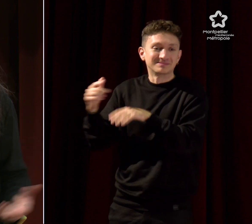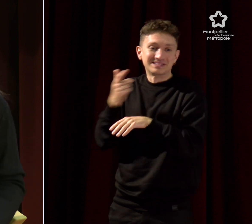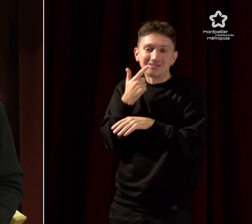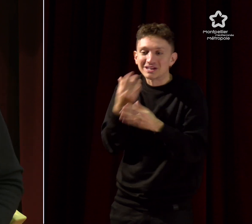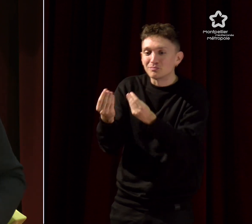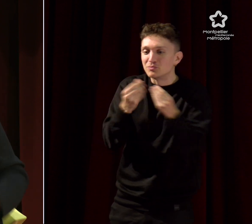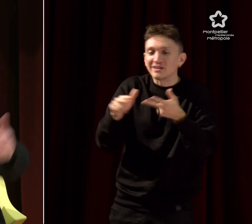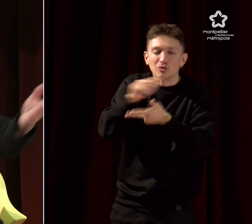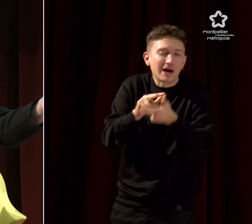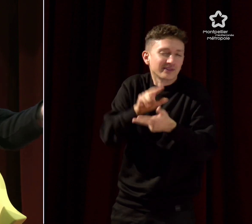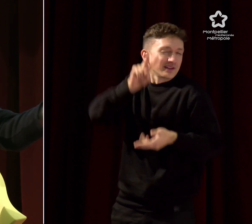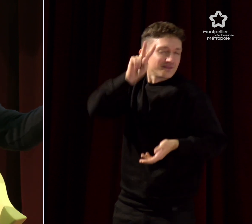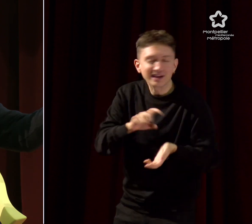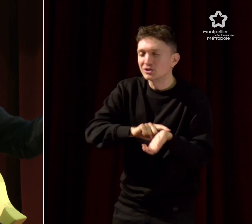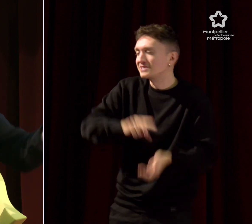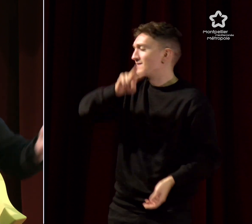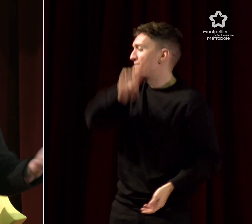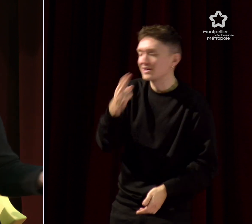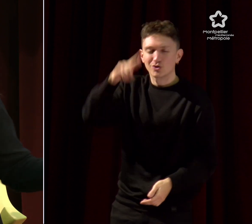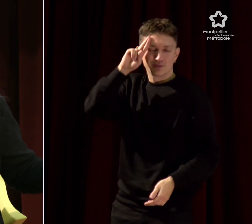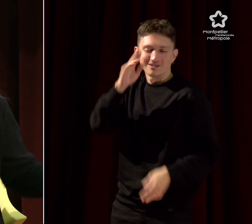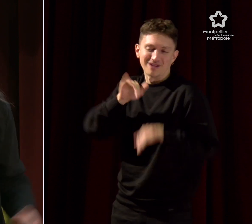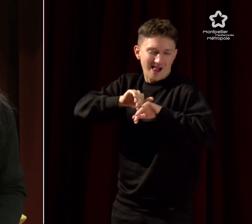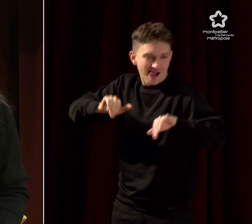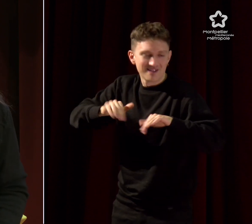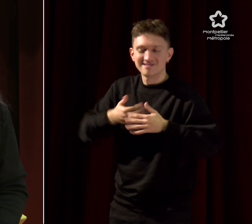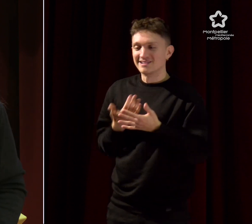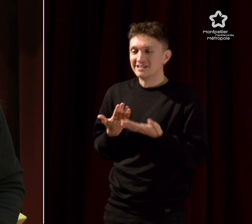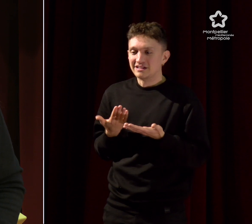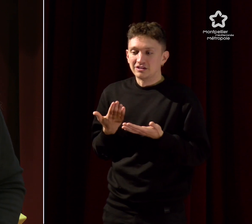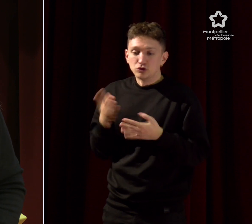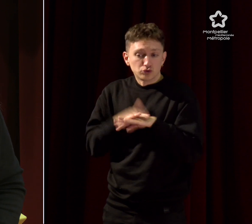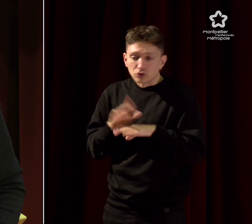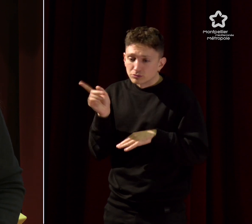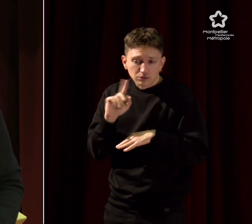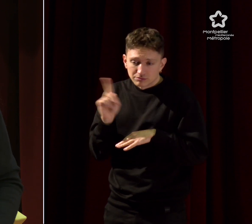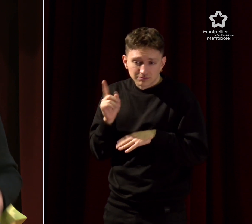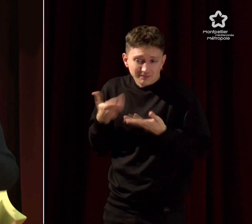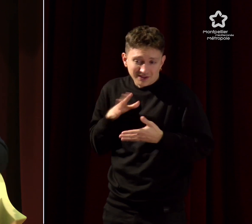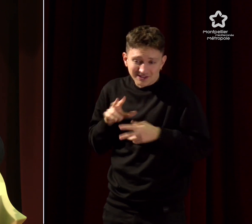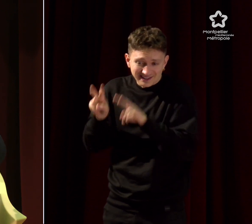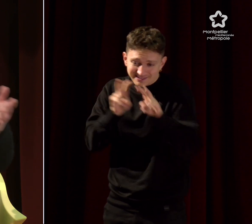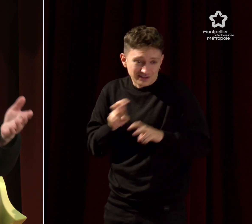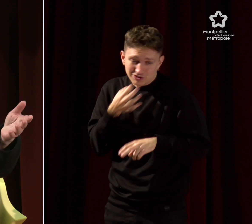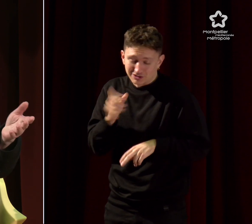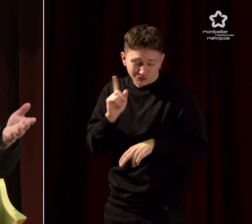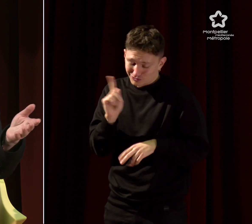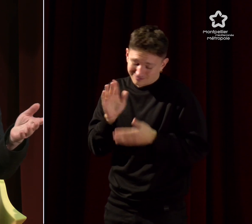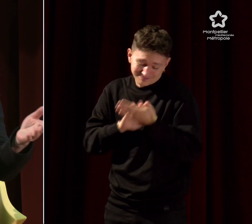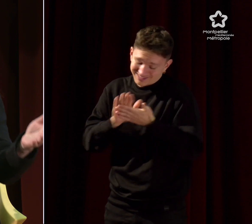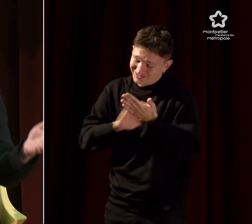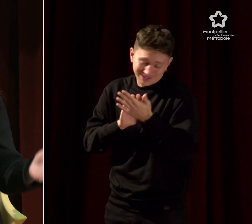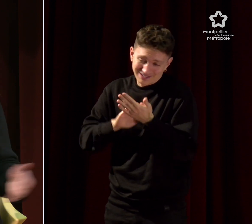Basques, quoi. Et donc toutes les études d'ADN anciens montrent non, ils sont pareils mélangés avec les populations